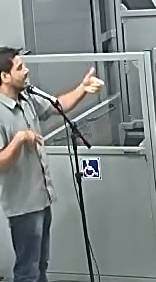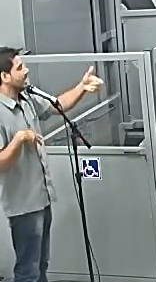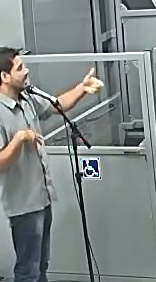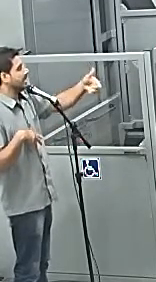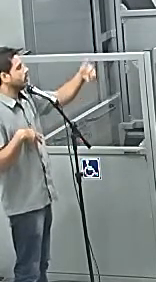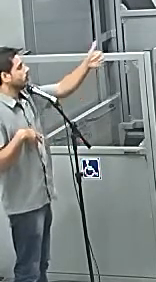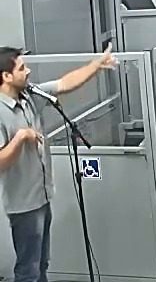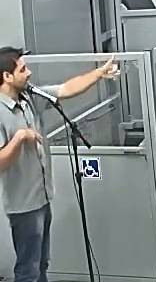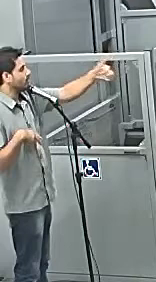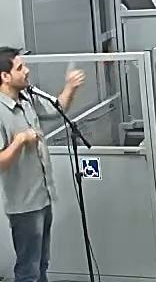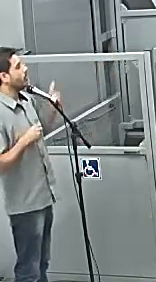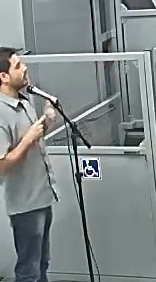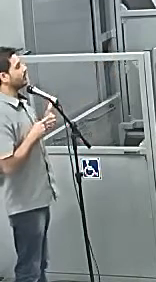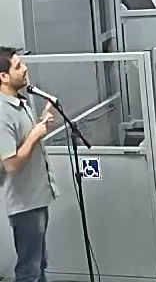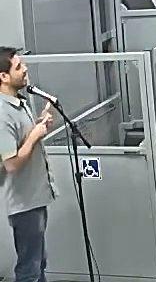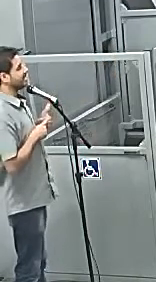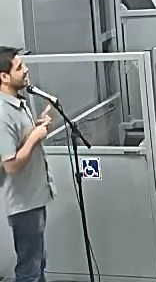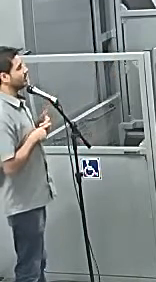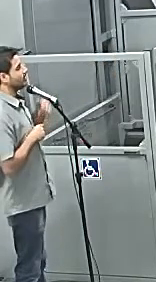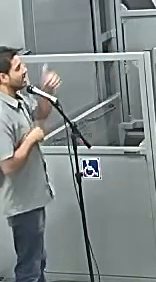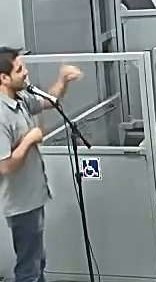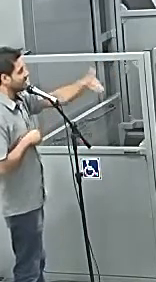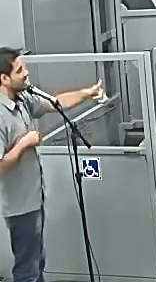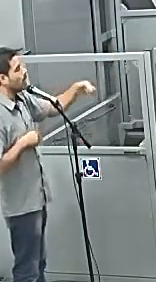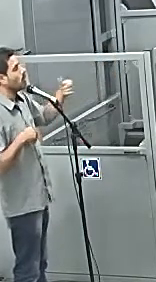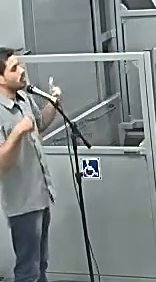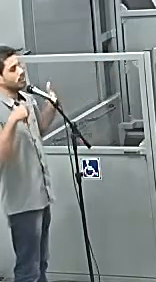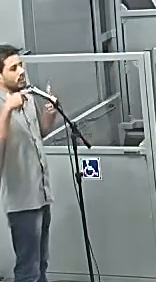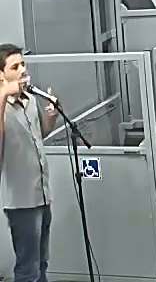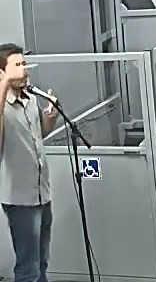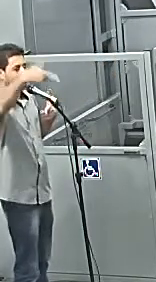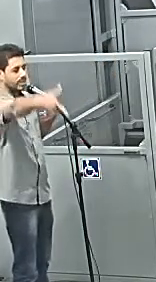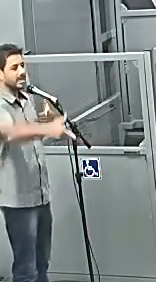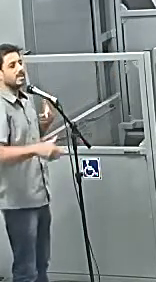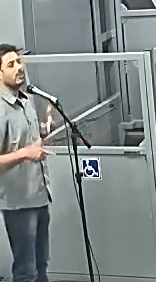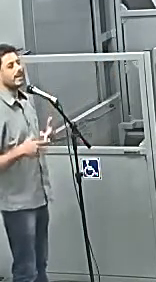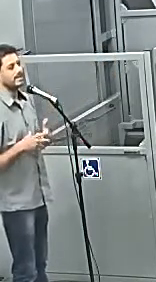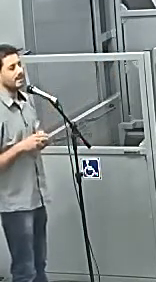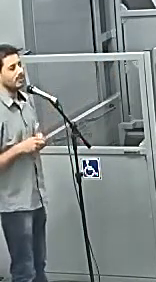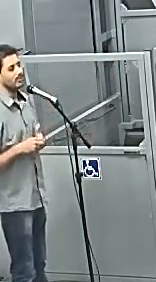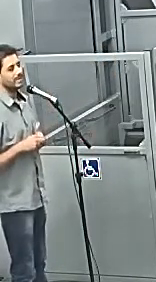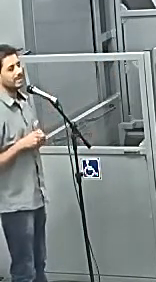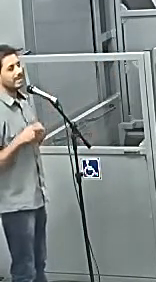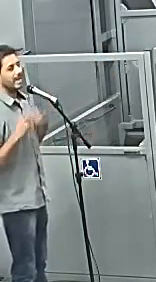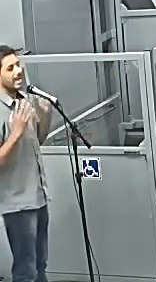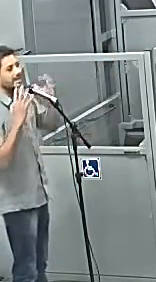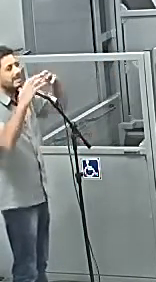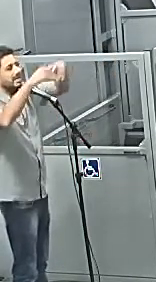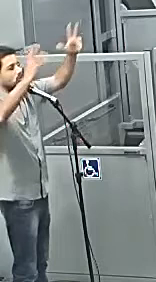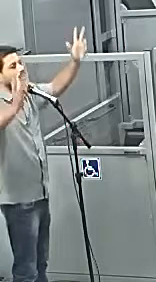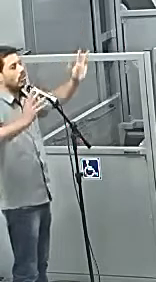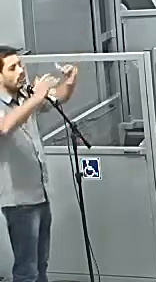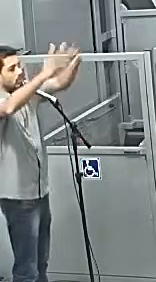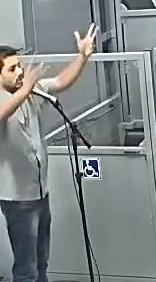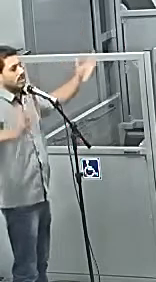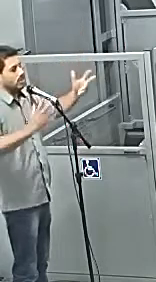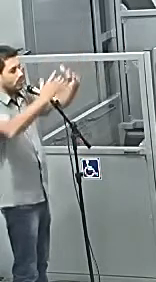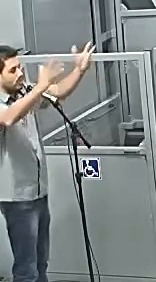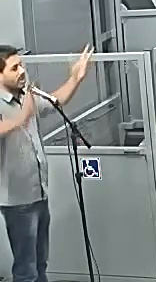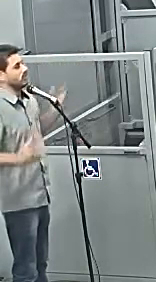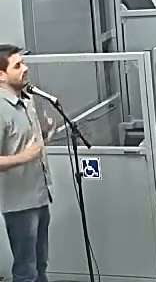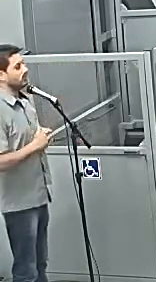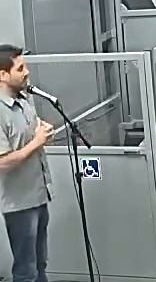questão é do direito ao esporte foi trazido do direito à saúde do direito à educação é tá dentro do rol